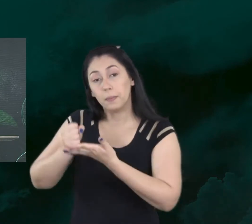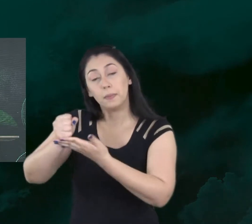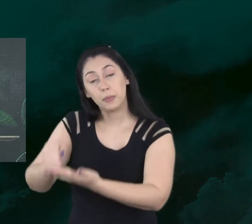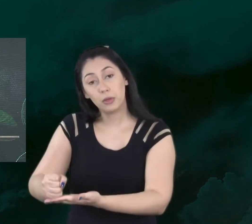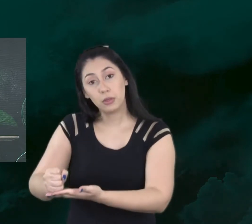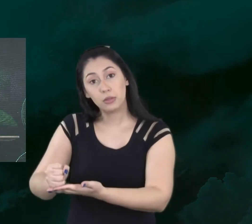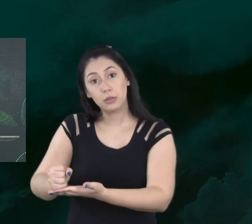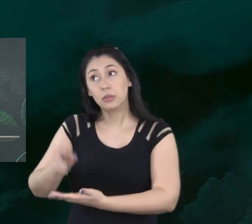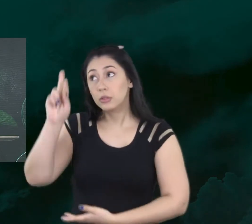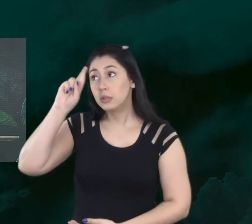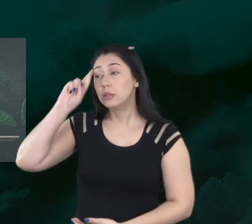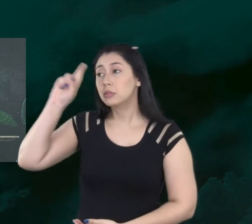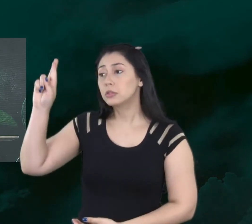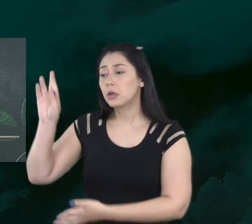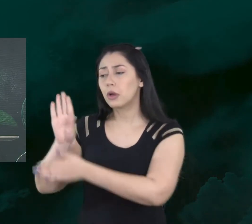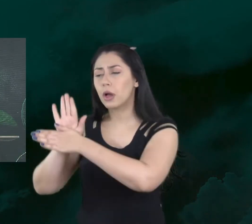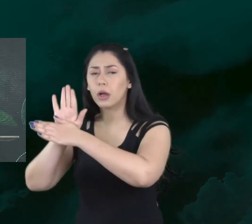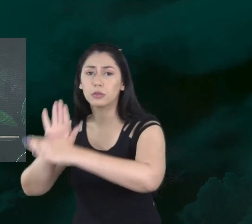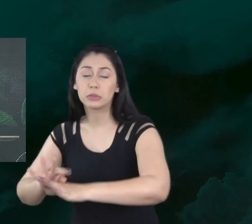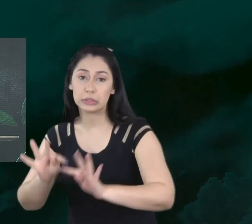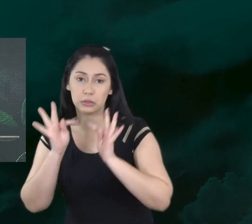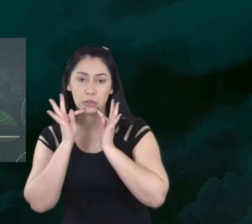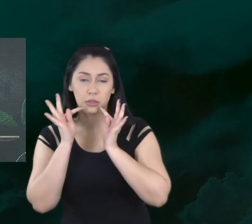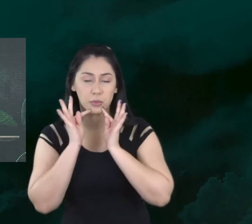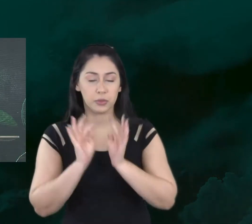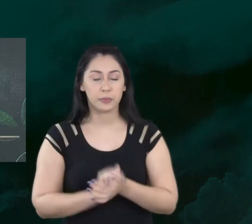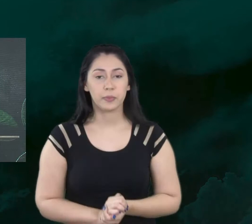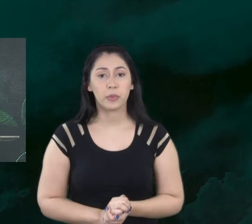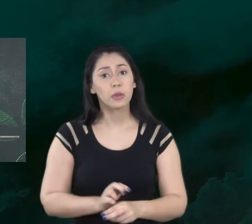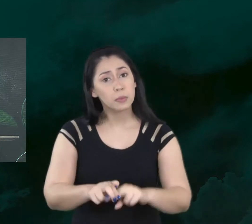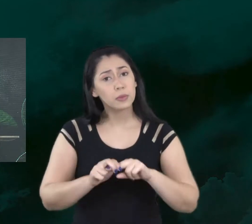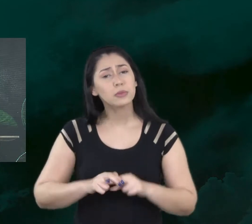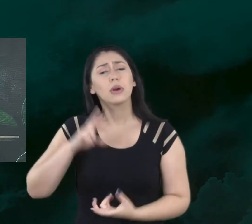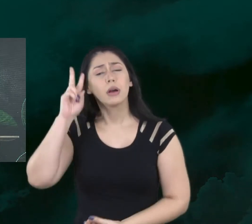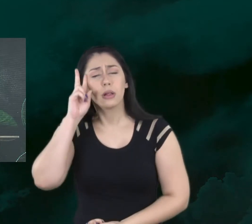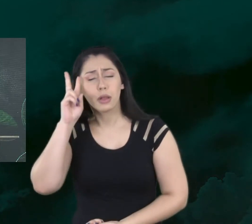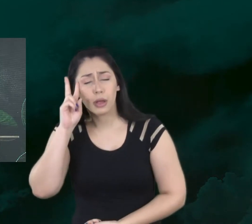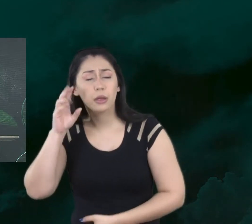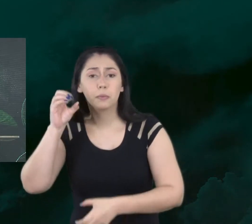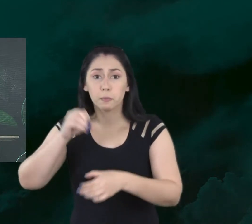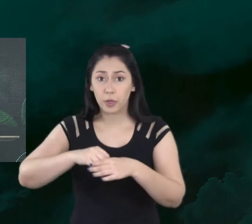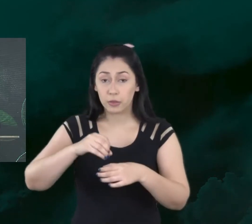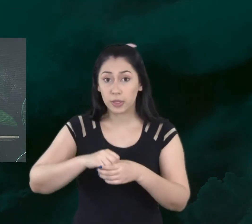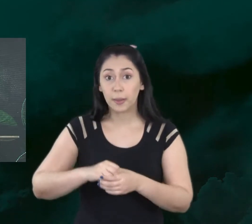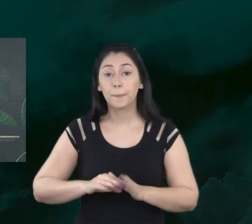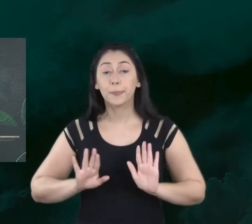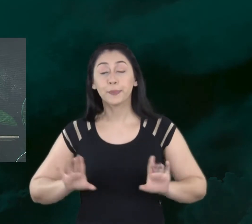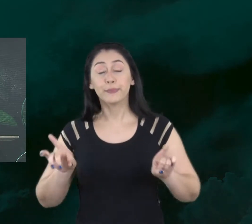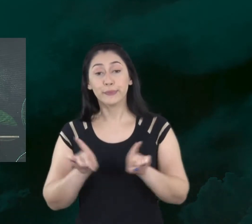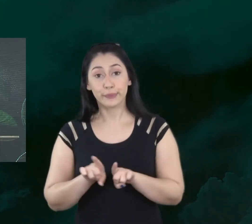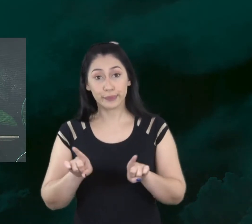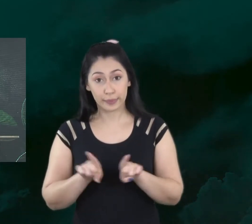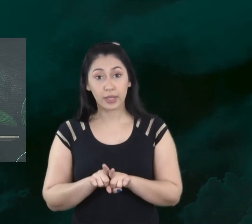que o Senhor possa manter o testemunho naquele país. Portanto, né, não se esqueçam de fazer suas ofertas e também